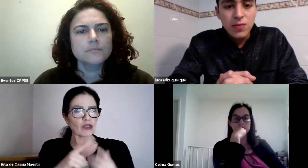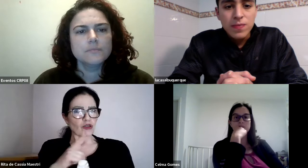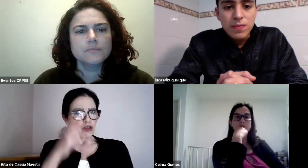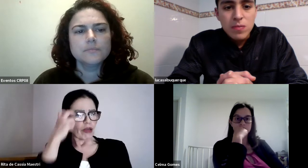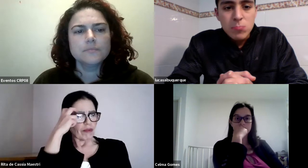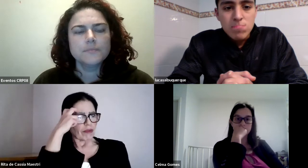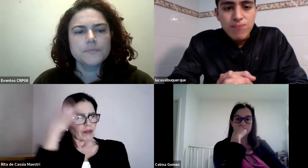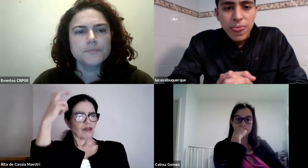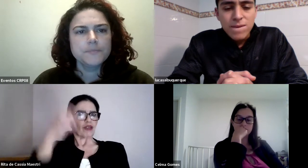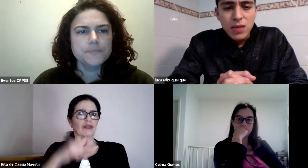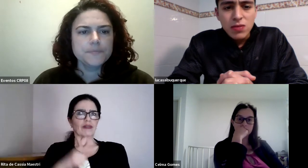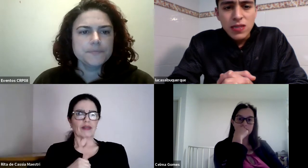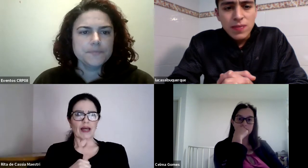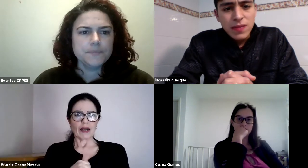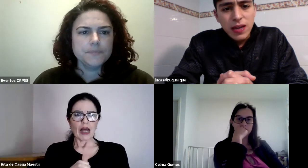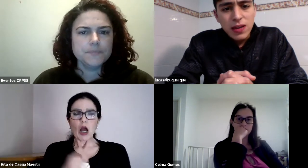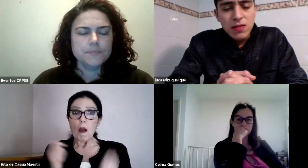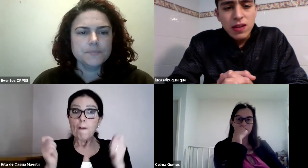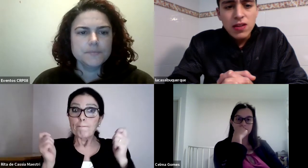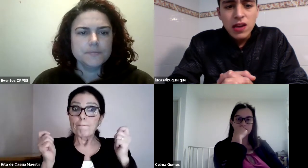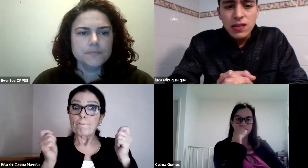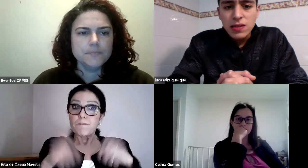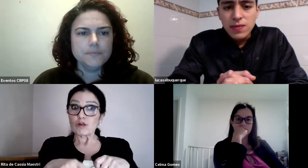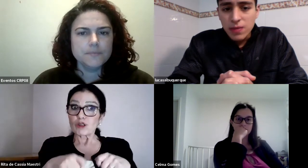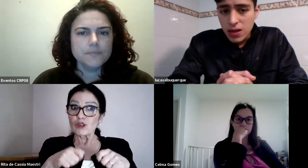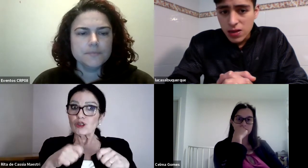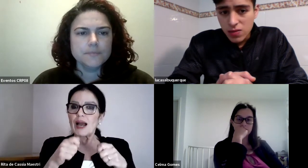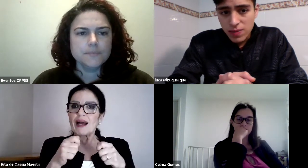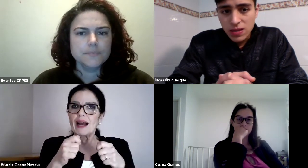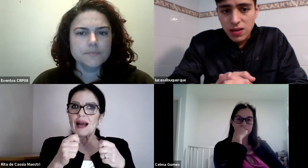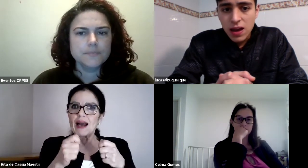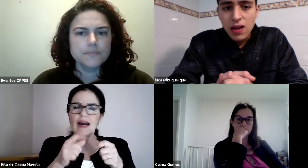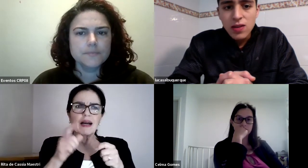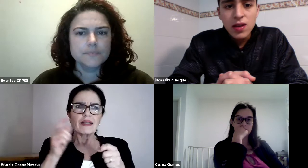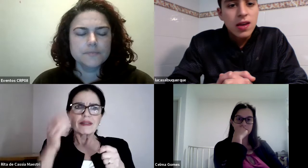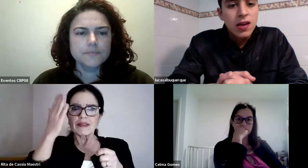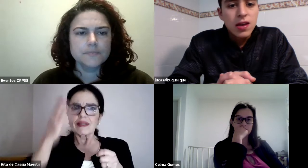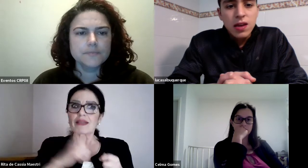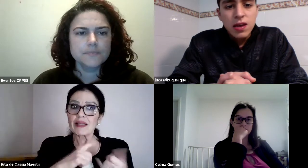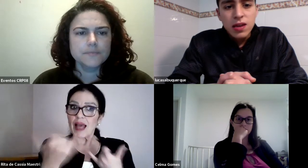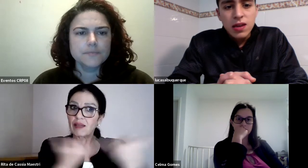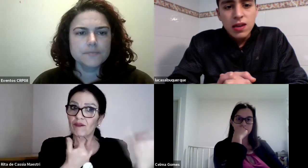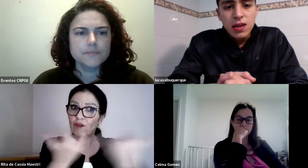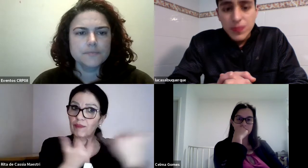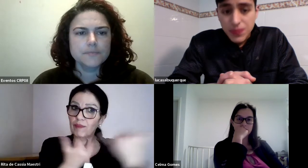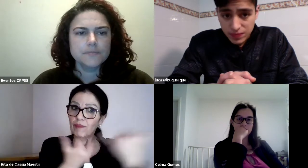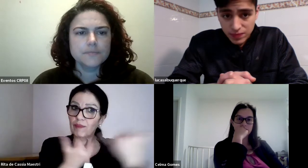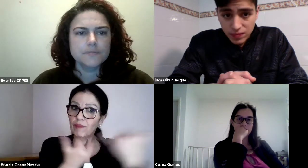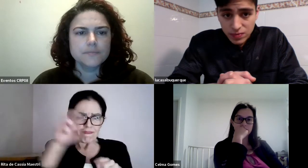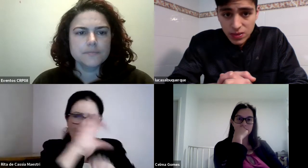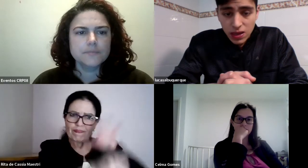marco. Mas eu comecei a perceber que eles tinham inteligência, que eles tinham capacidade e